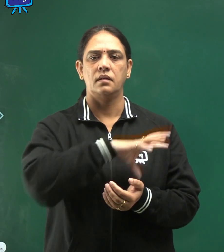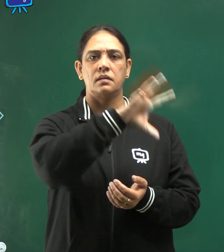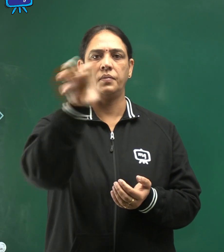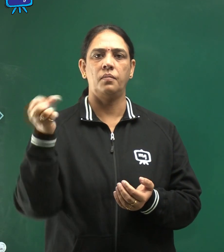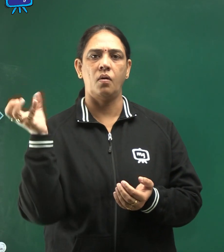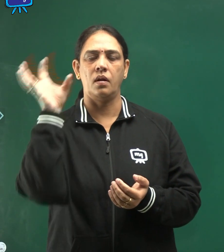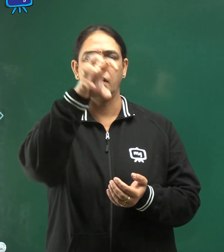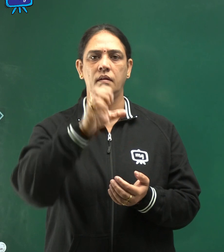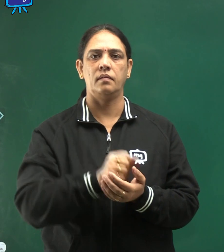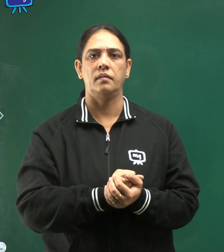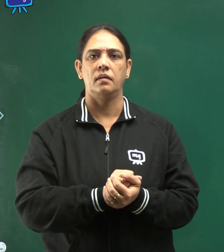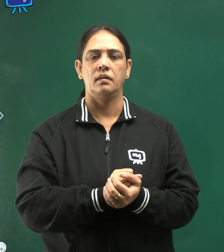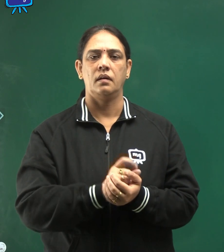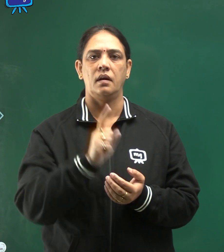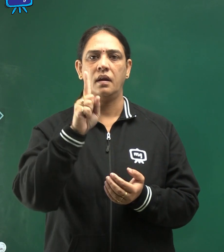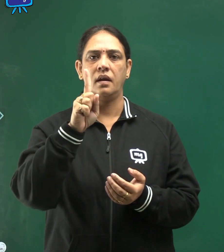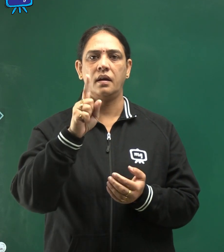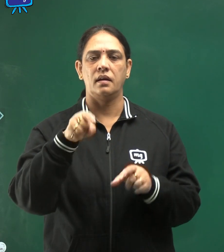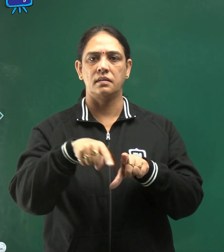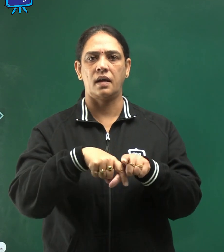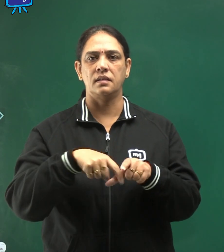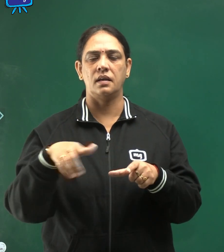गेंदें एक साइज की हैं।